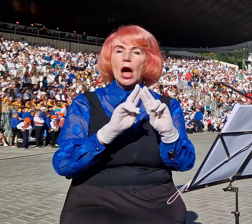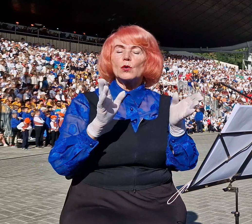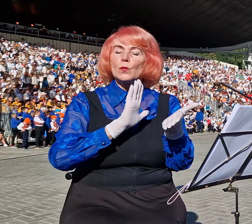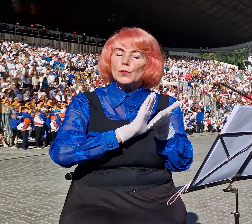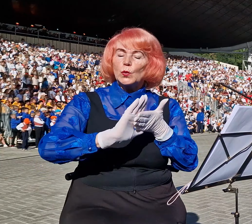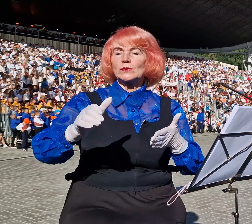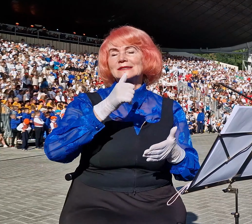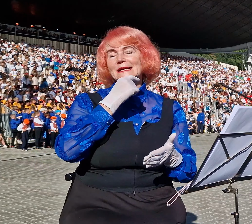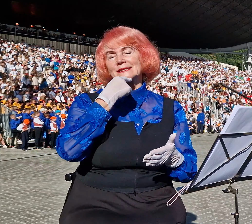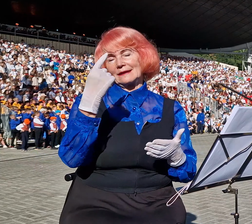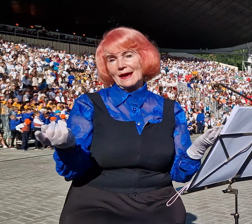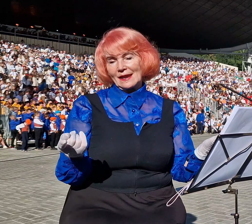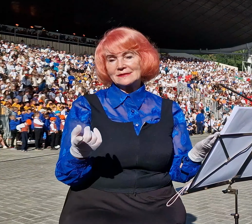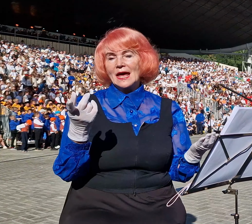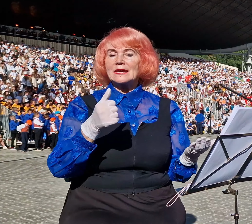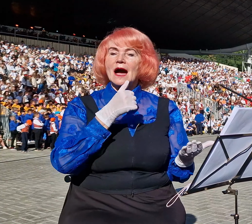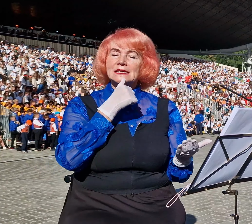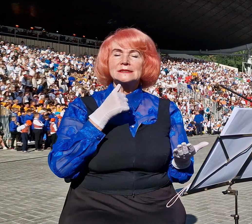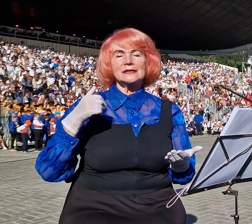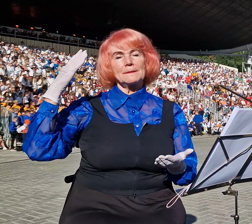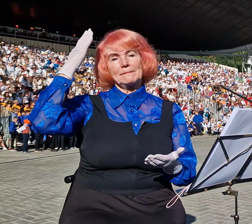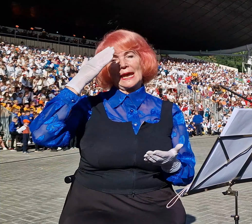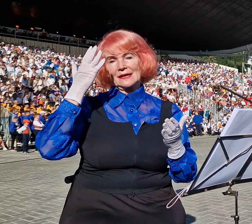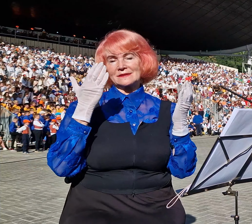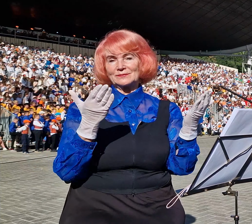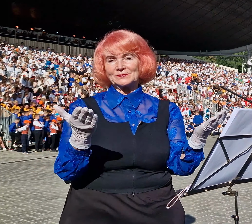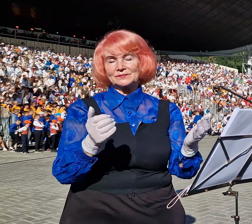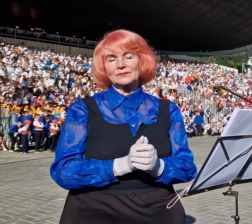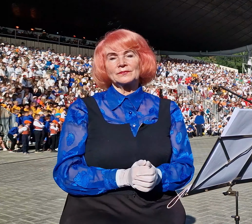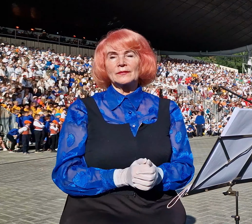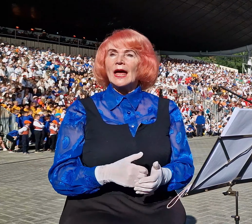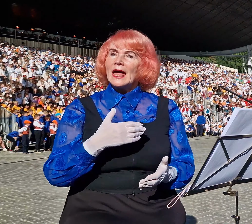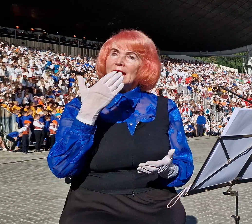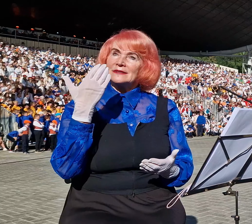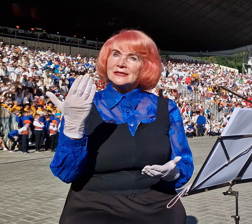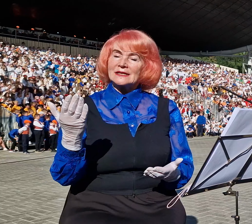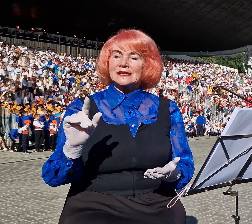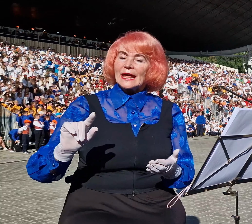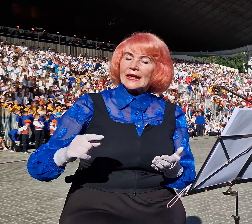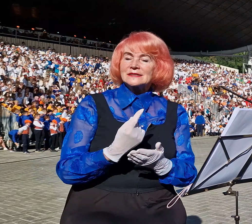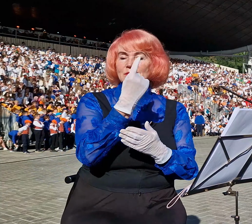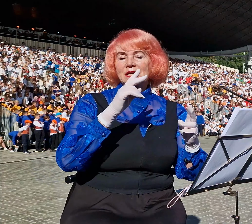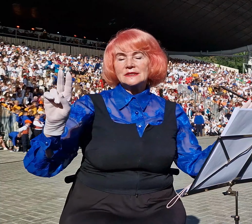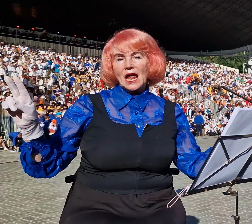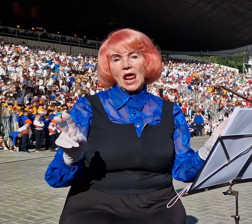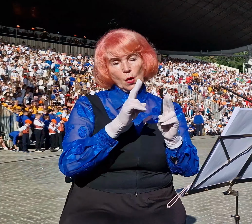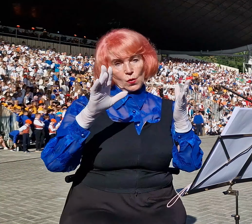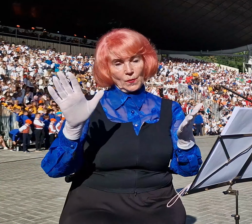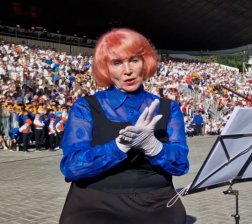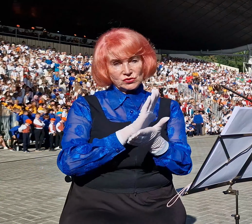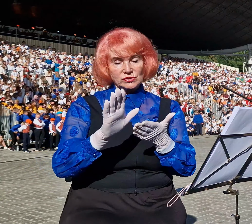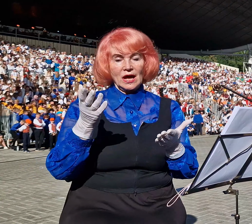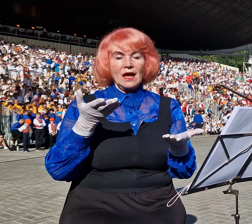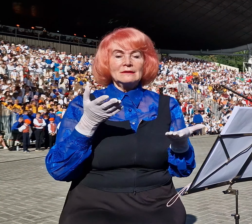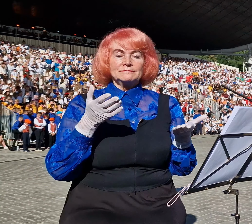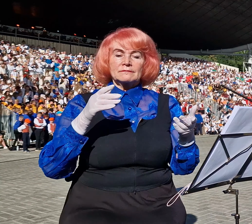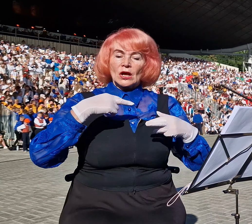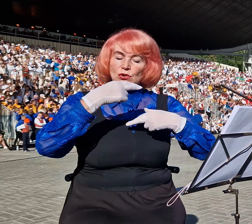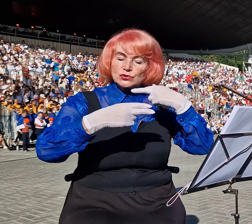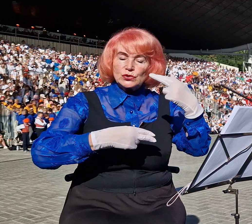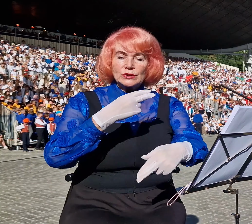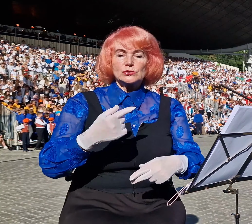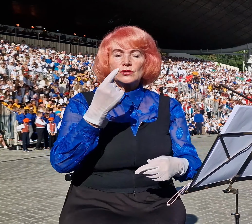keeles ja eesti meeles. Sellest esimesest laulupeost sündis